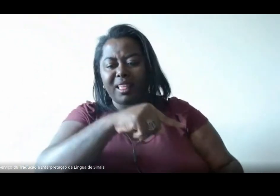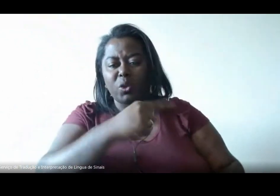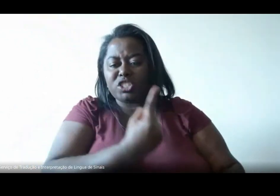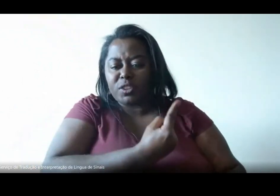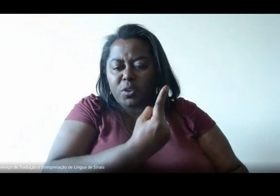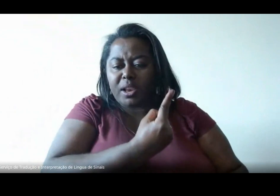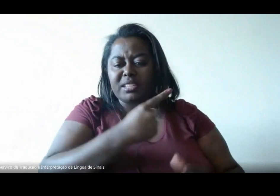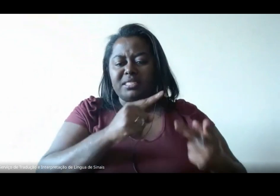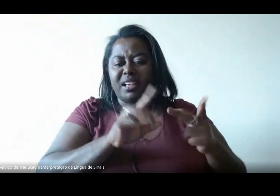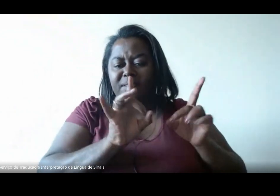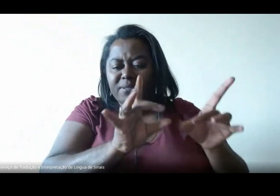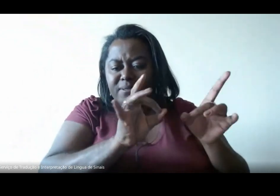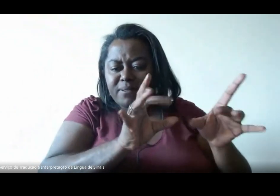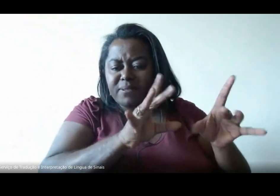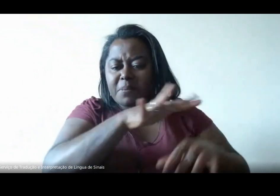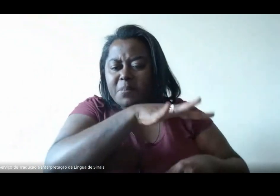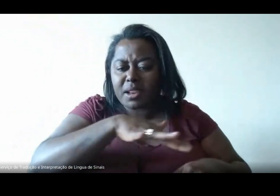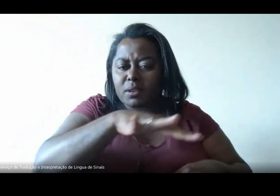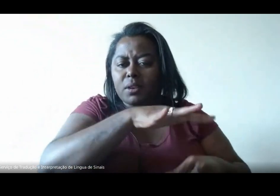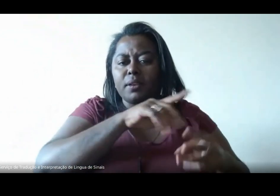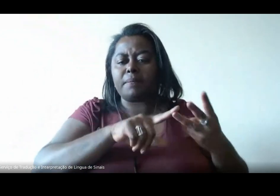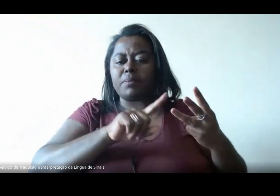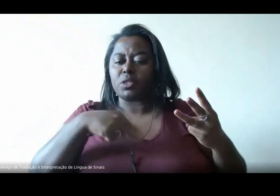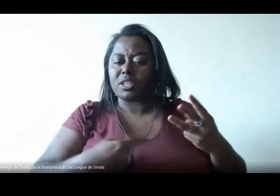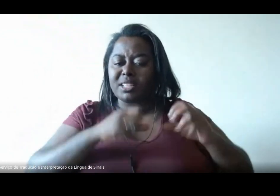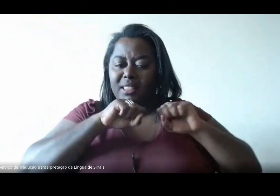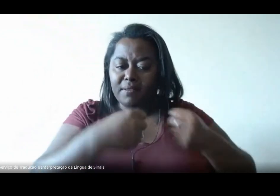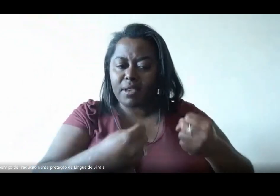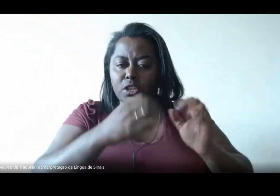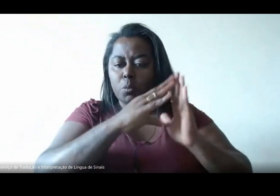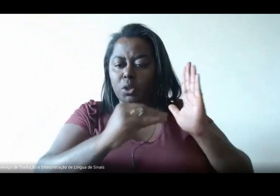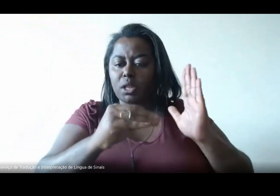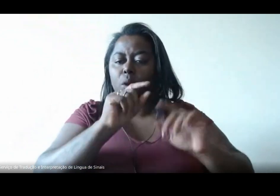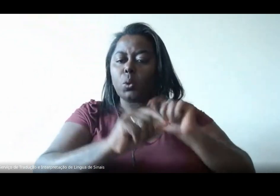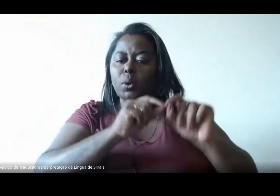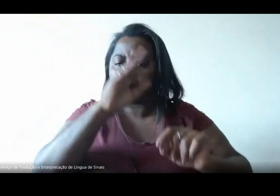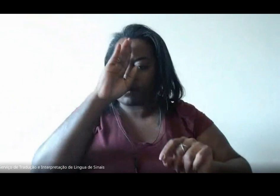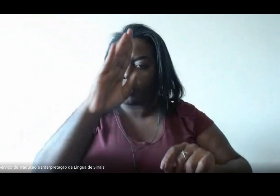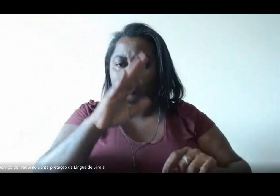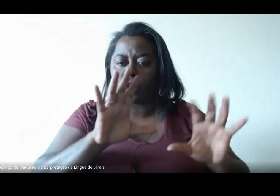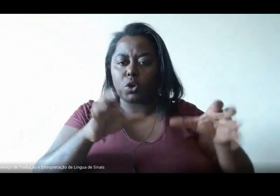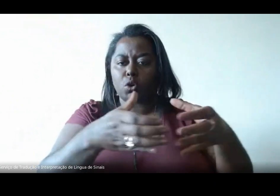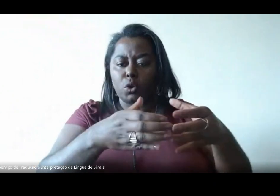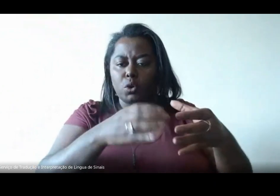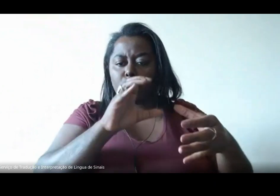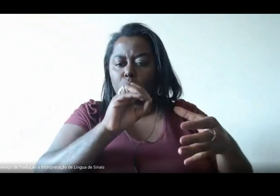individualista, neoliberal, mercadológico, e defendemos um modelo que prioriza o coletivo, né?